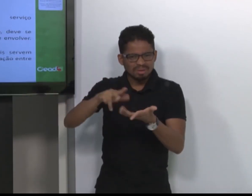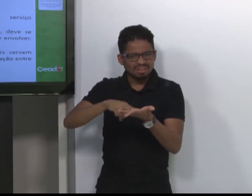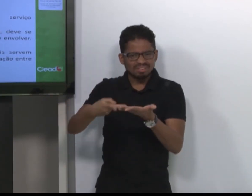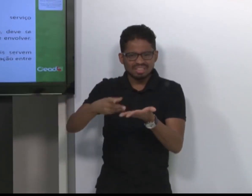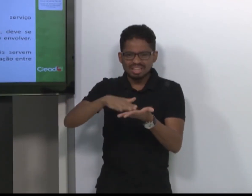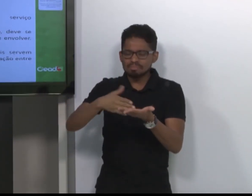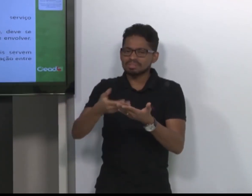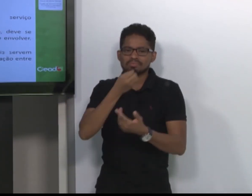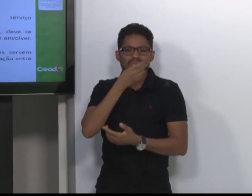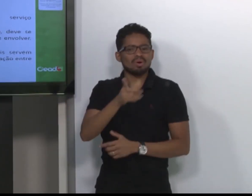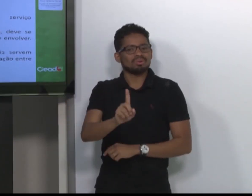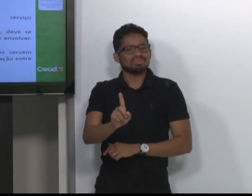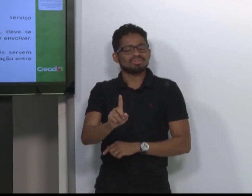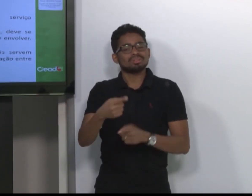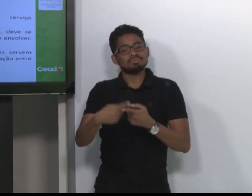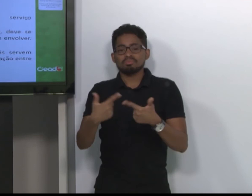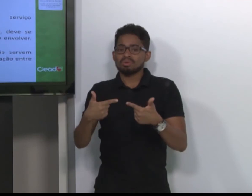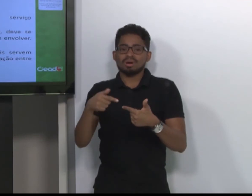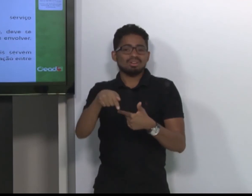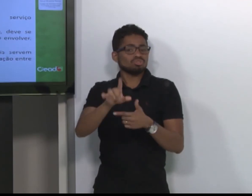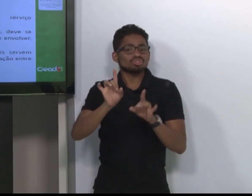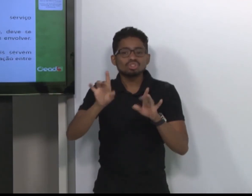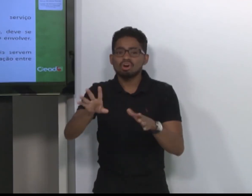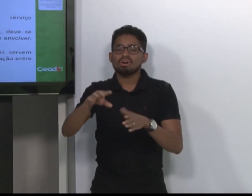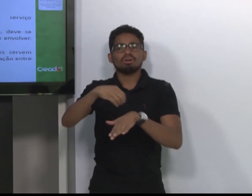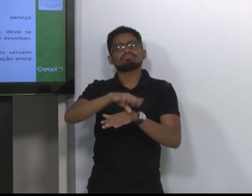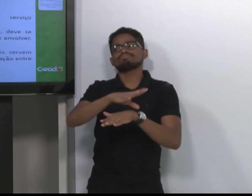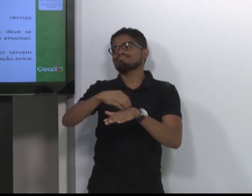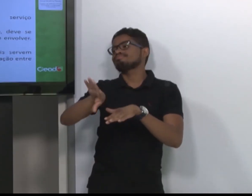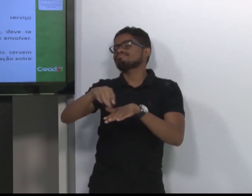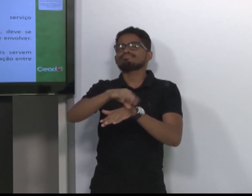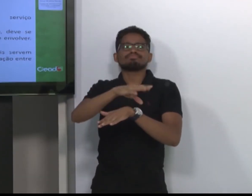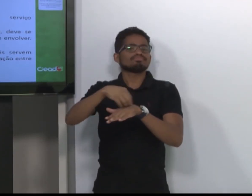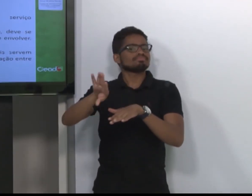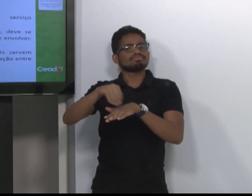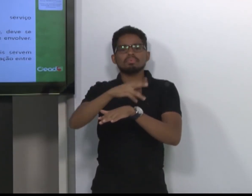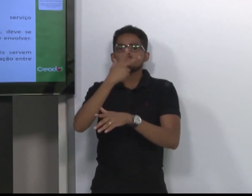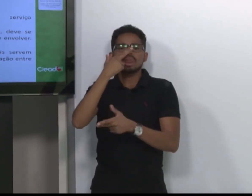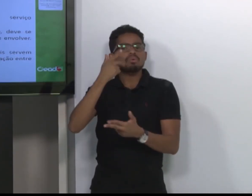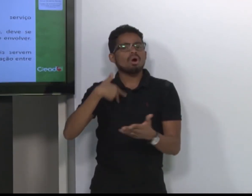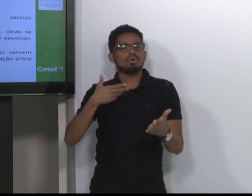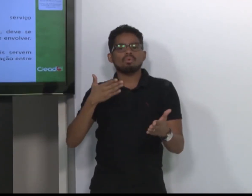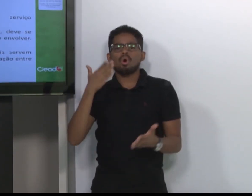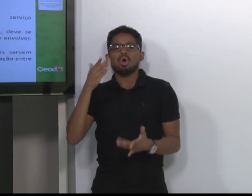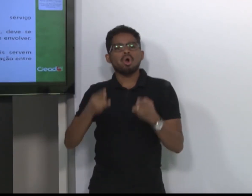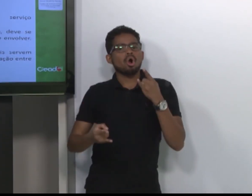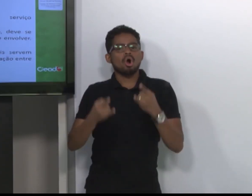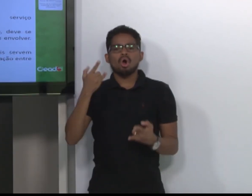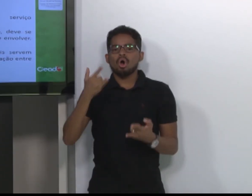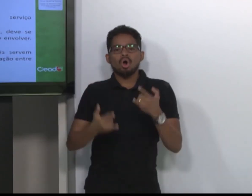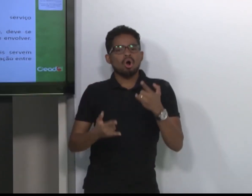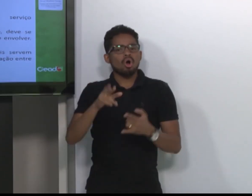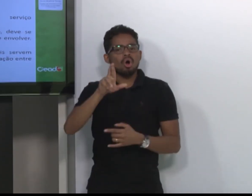é uma tradução correta, somente esse repassar. Até porque o tradutor não é um